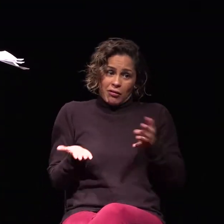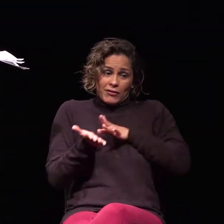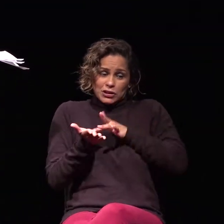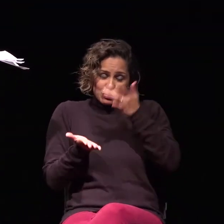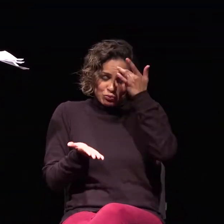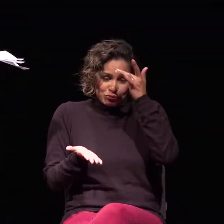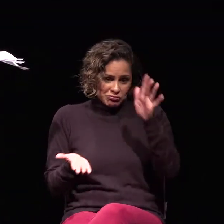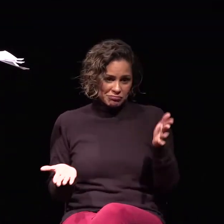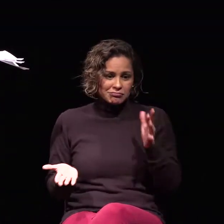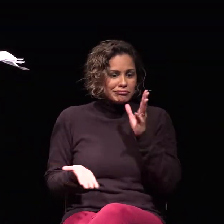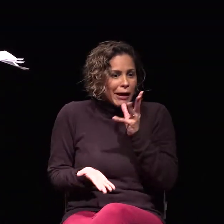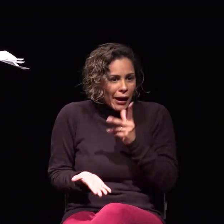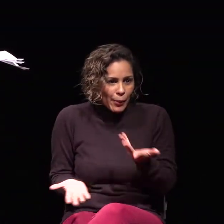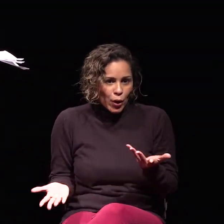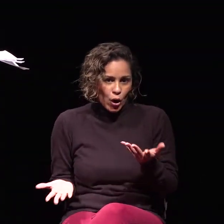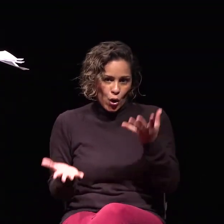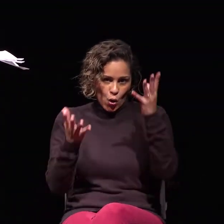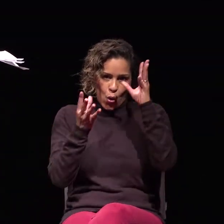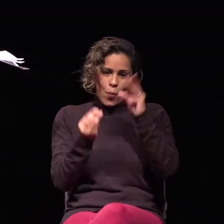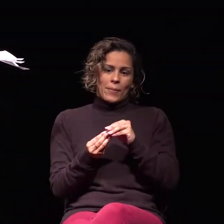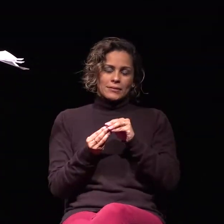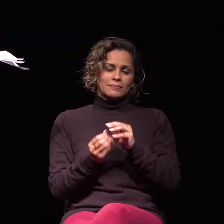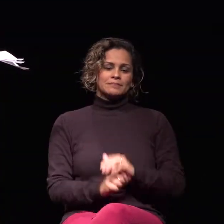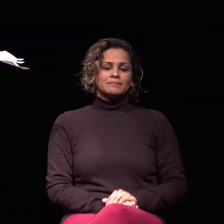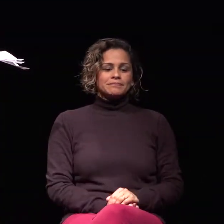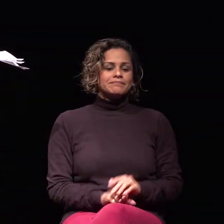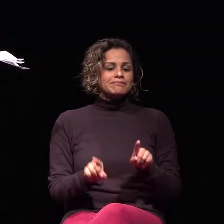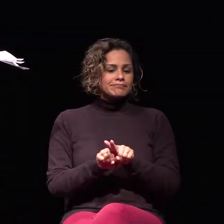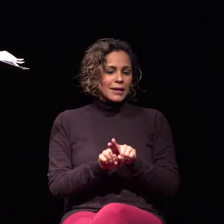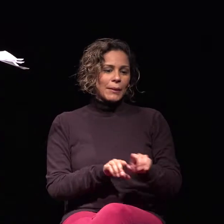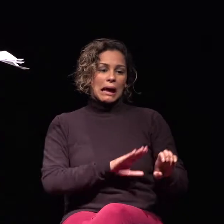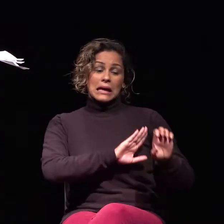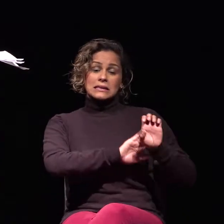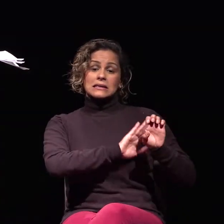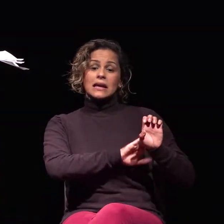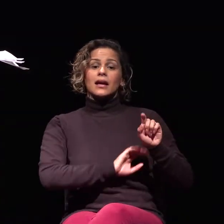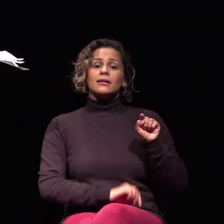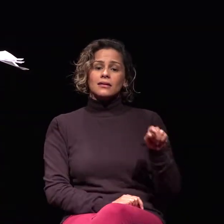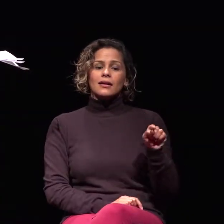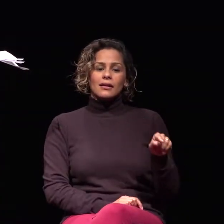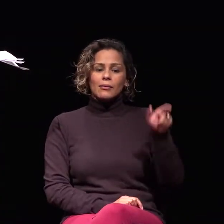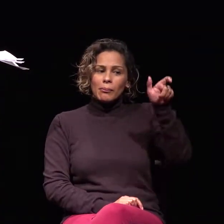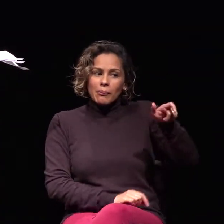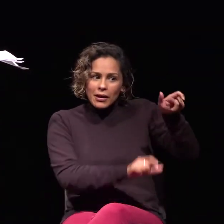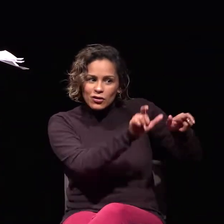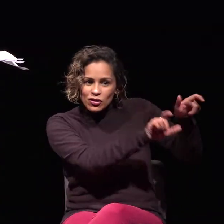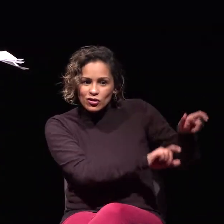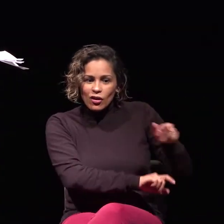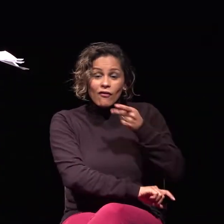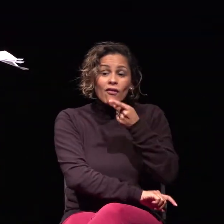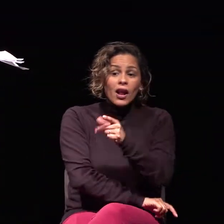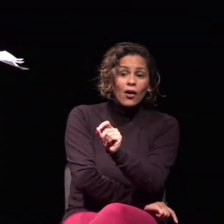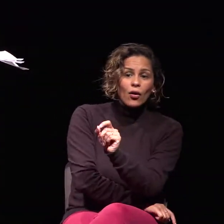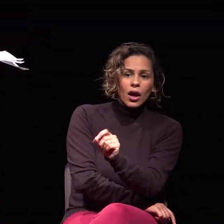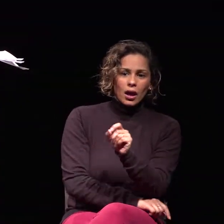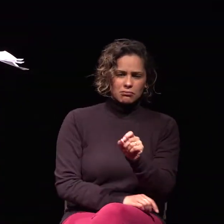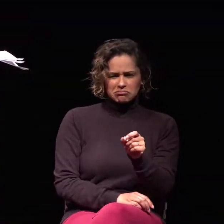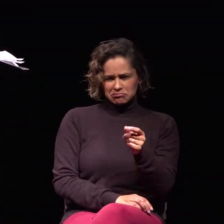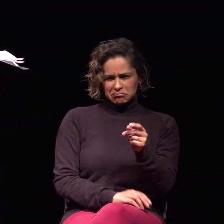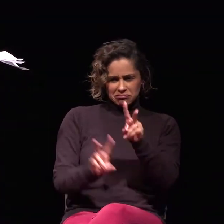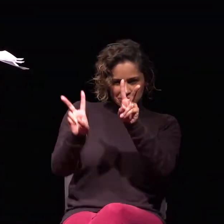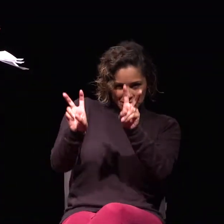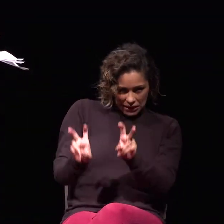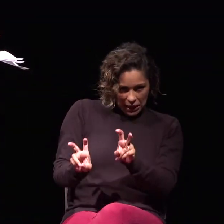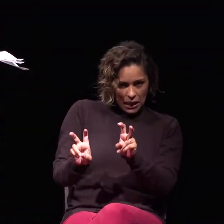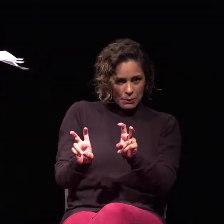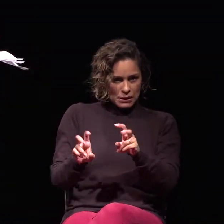E eu ouvi de gente da esquerda, na época, falando que quando a gente ia discutir a questão de sexo, que a